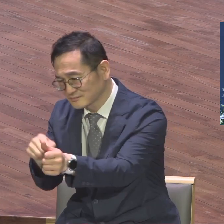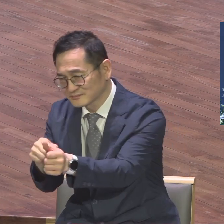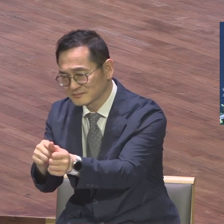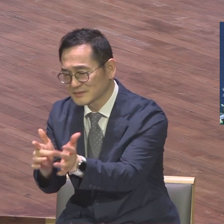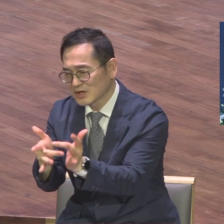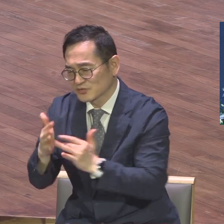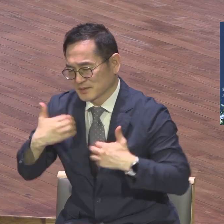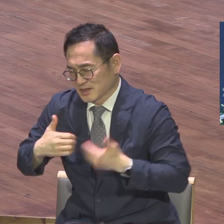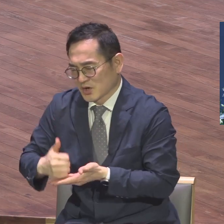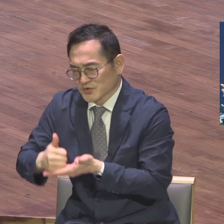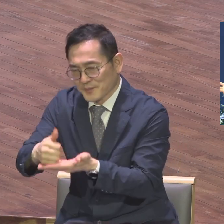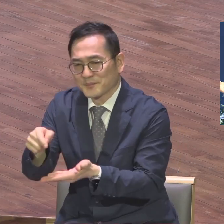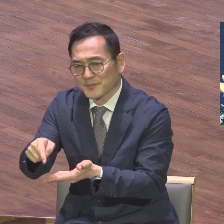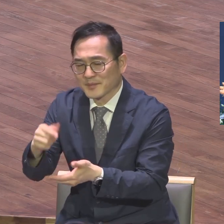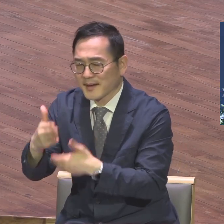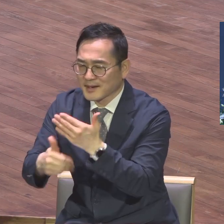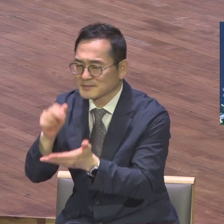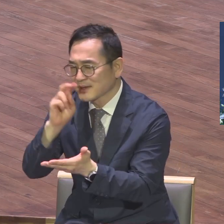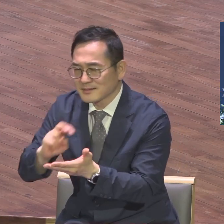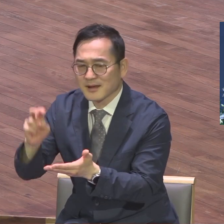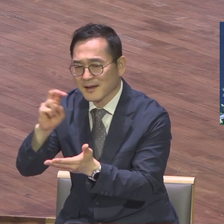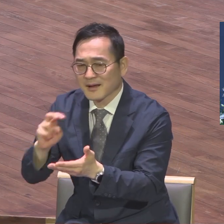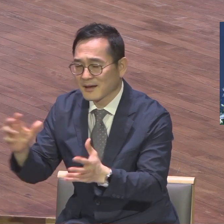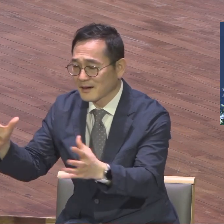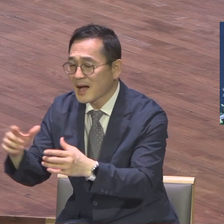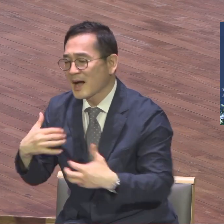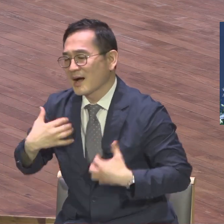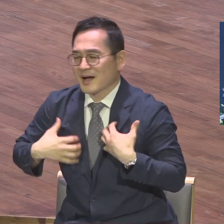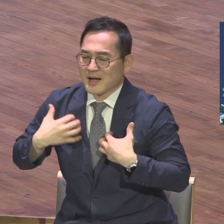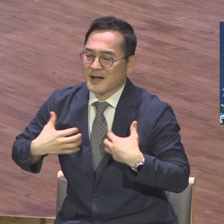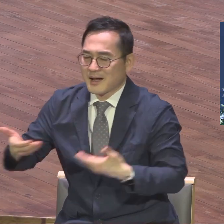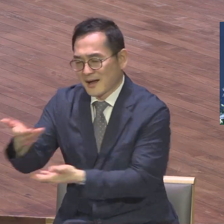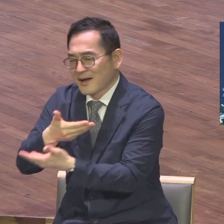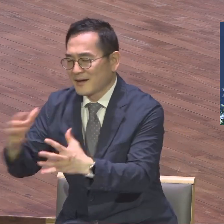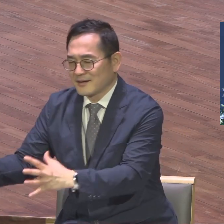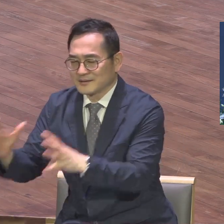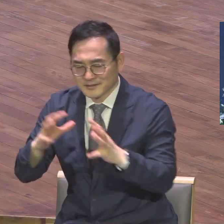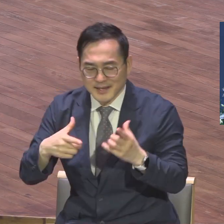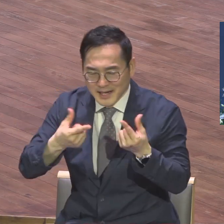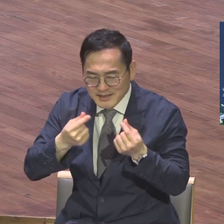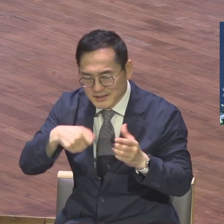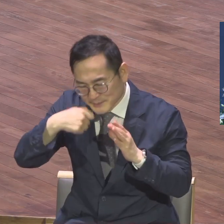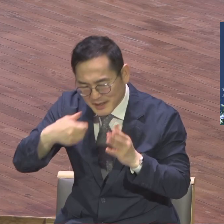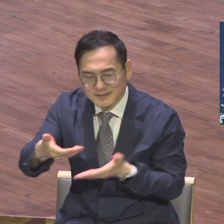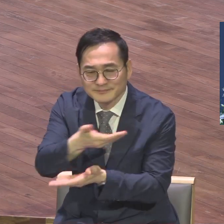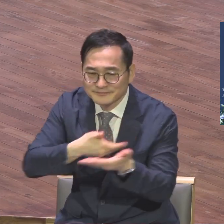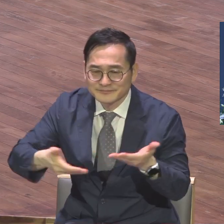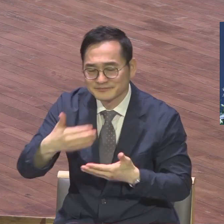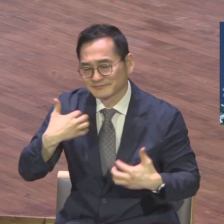되고, 그 이후에는 또 전부 다 식당 가서 같이 식사하면서 교제하고.